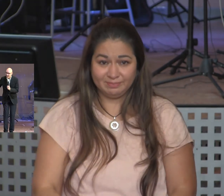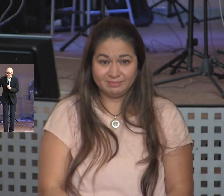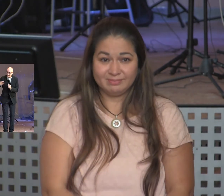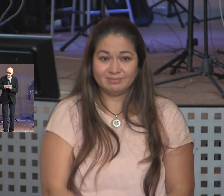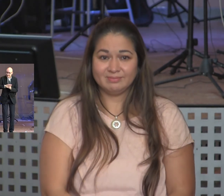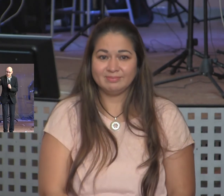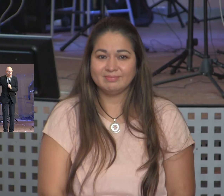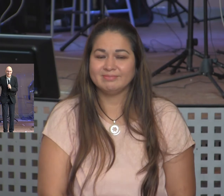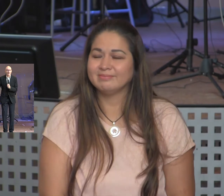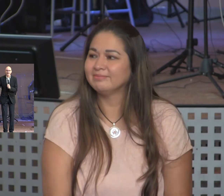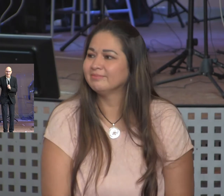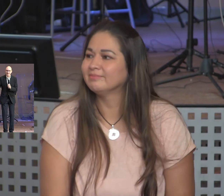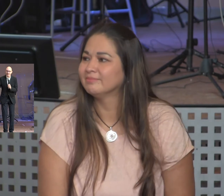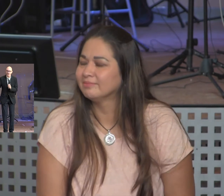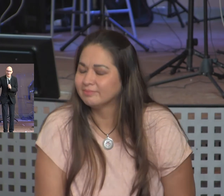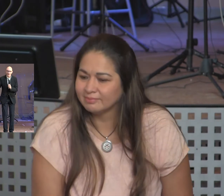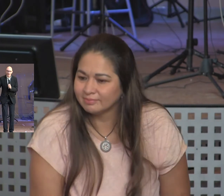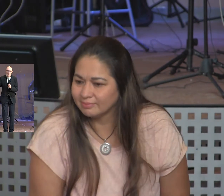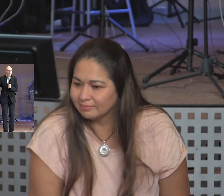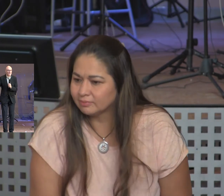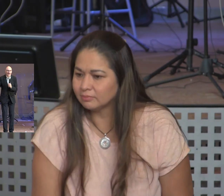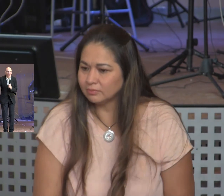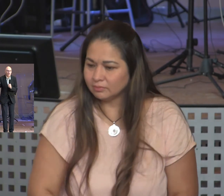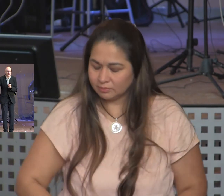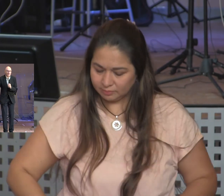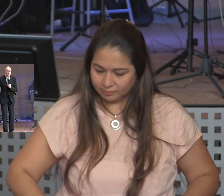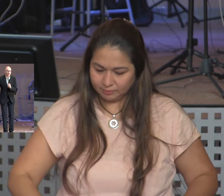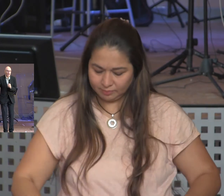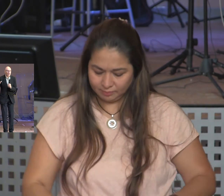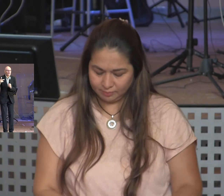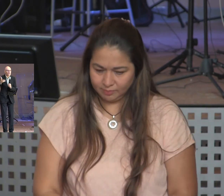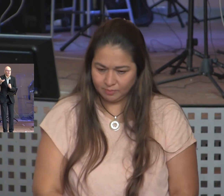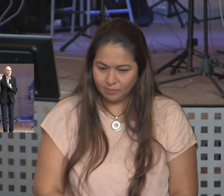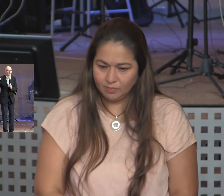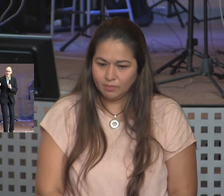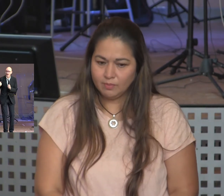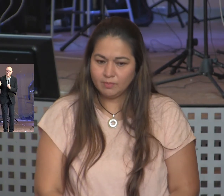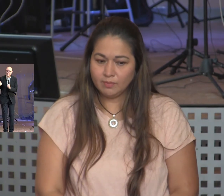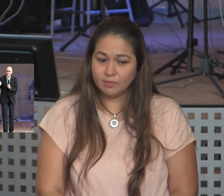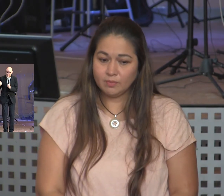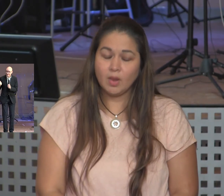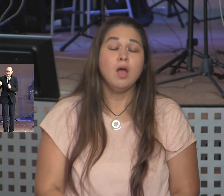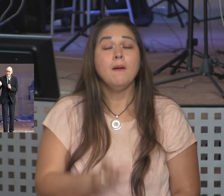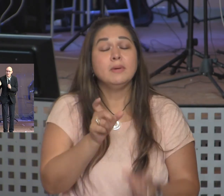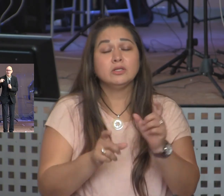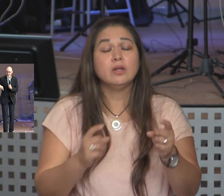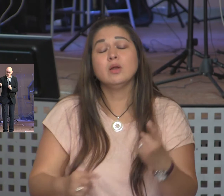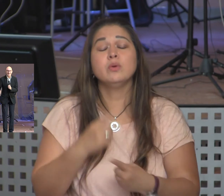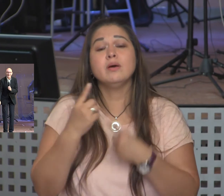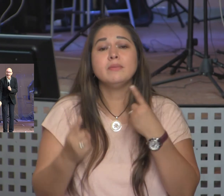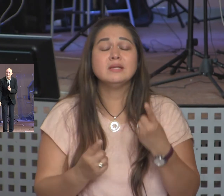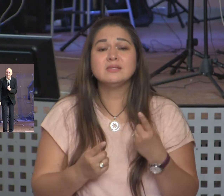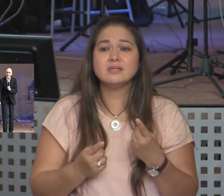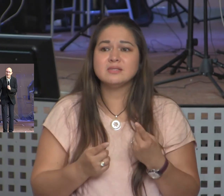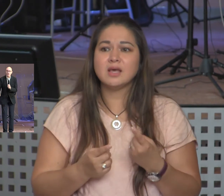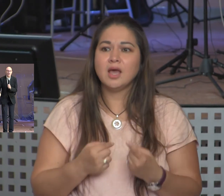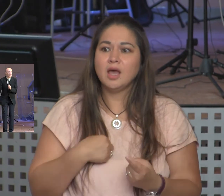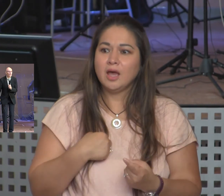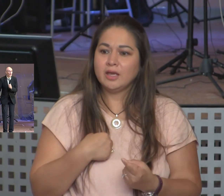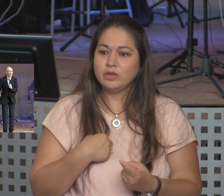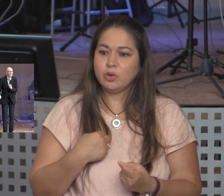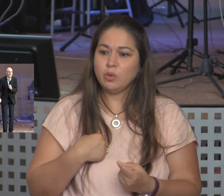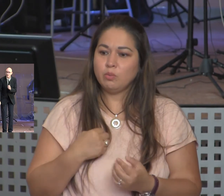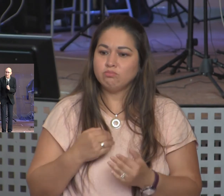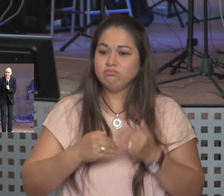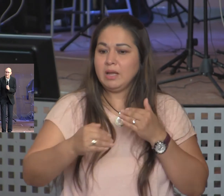nada de lo que me estaban diciendo. Pero llegado un momento, cuando se hizo el llamamiento, yo estaba allí delante, llorando